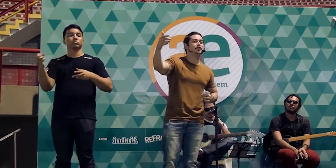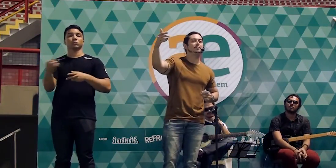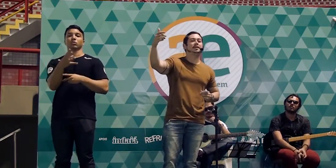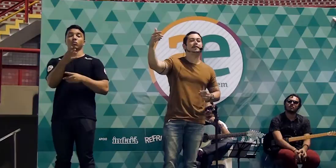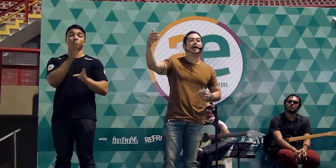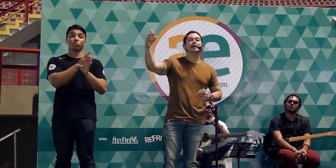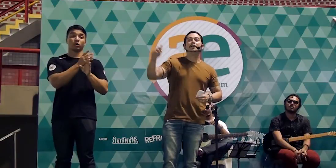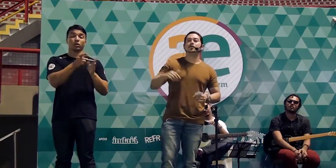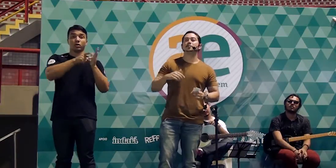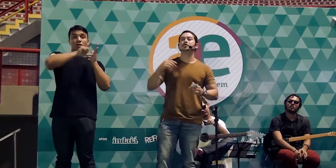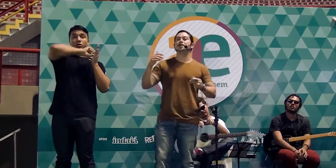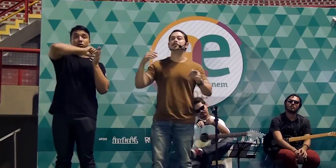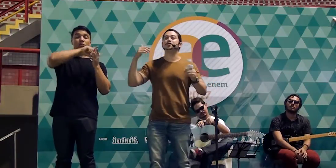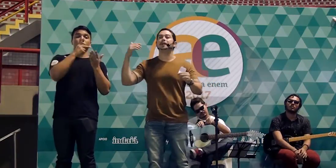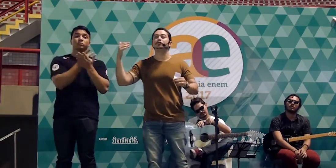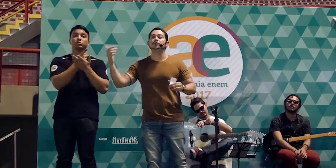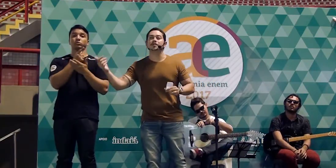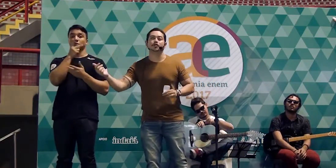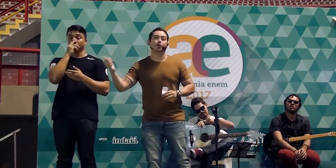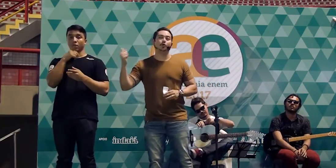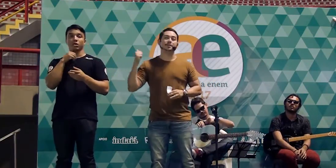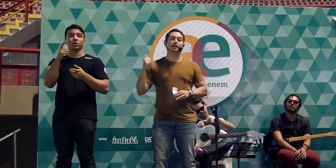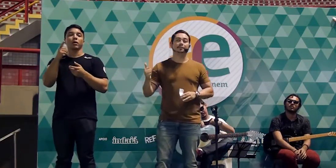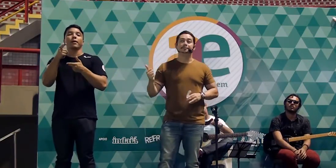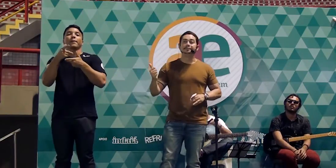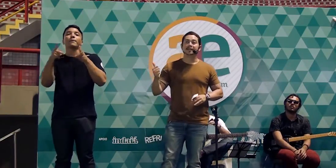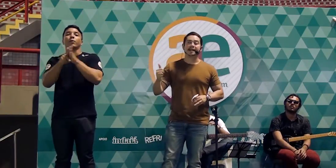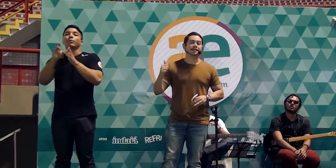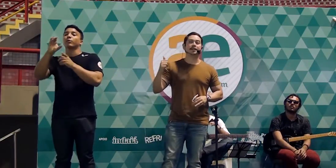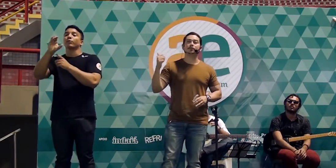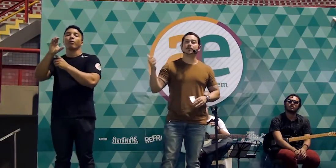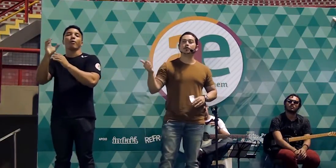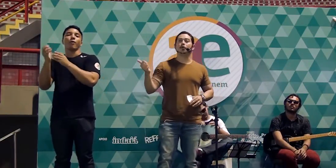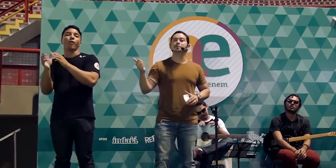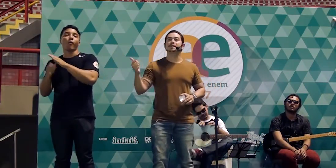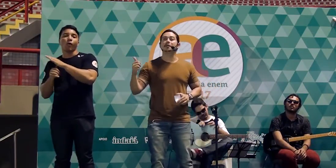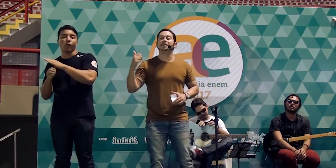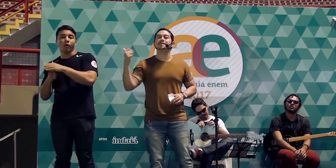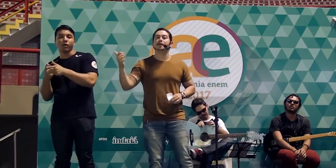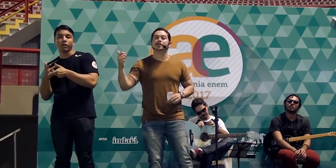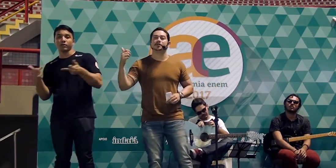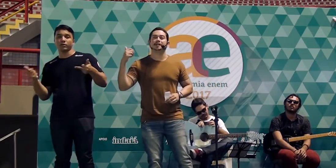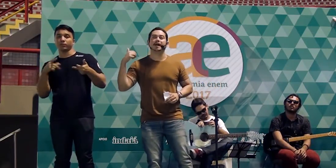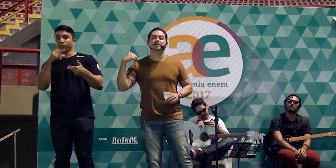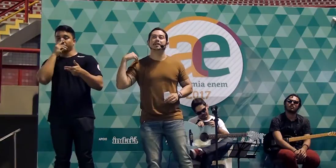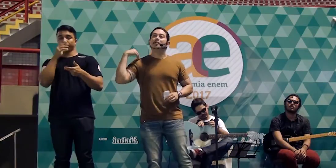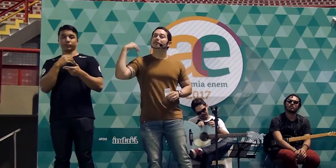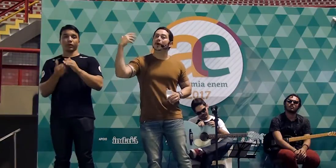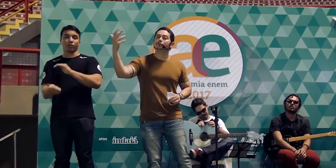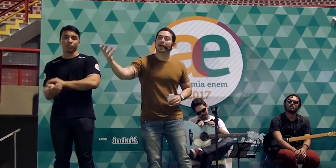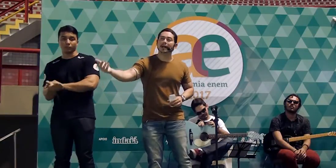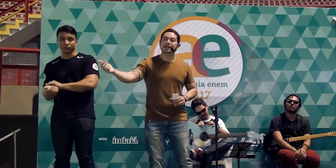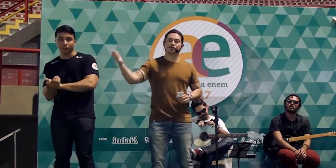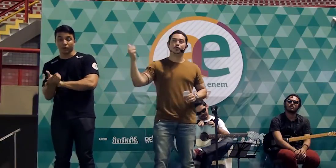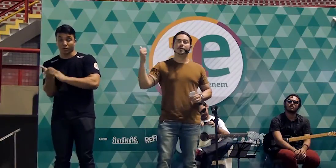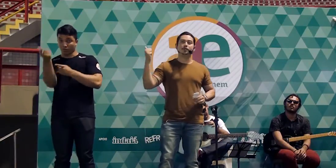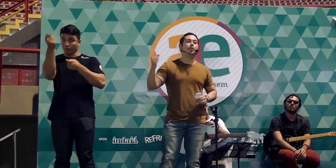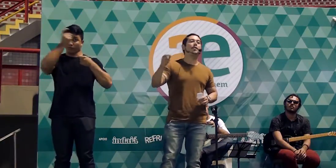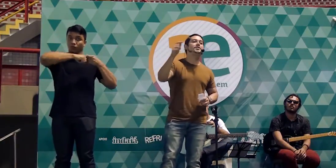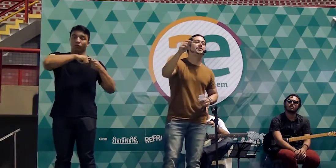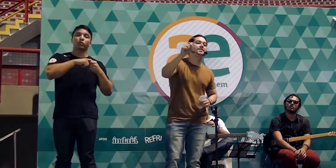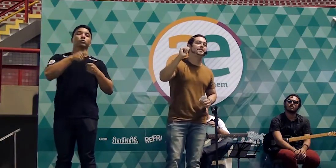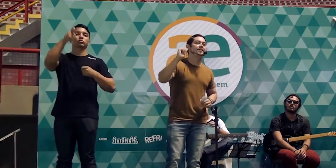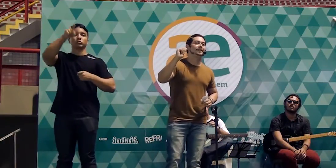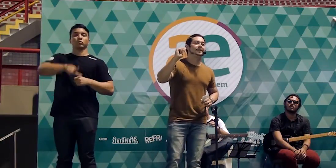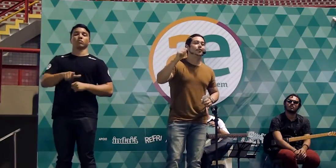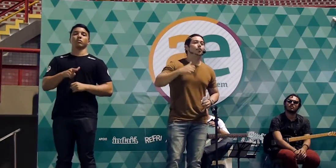durante o regime militar. Nós estamos diante de denúncias de corrupção. Essas denúncias de corrupção fizeram a sociedade voltar a ir às ruas. Como